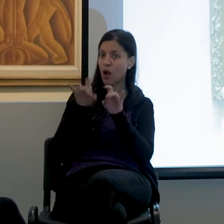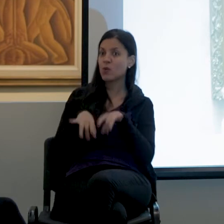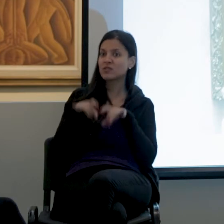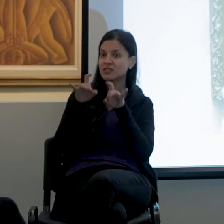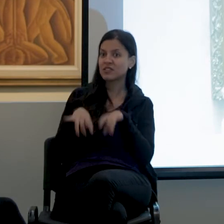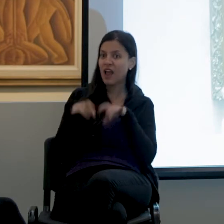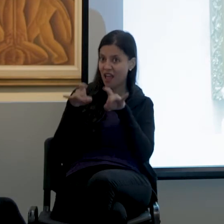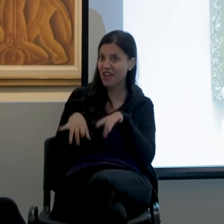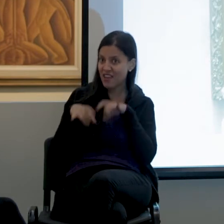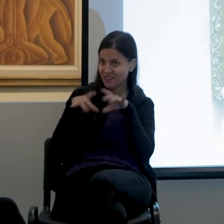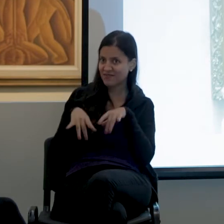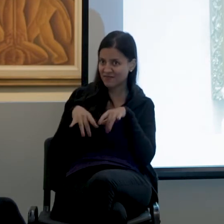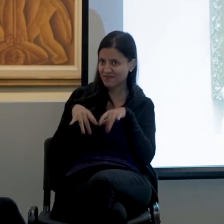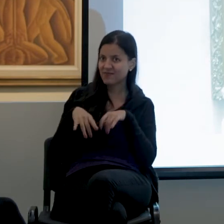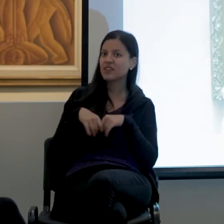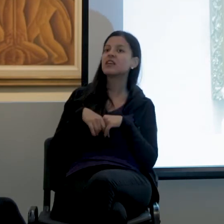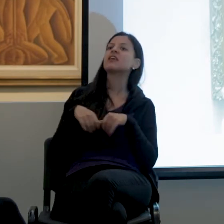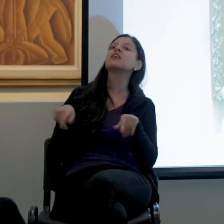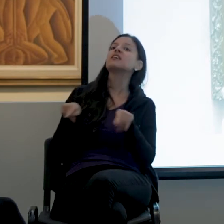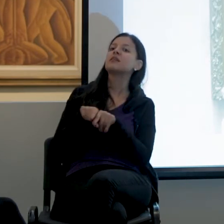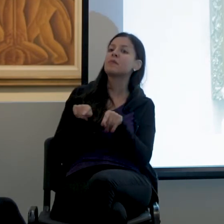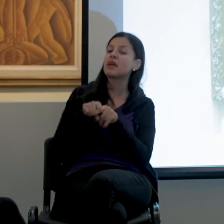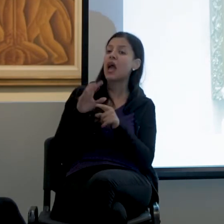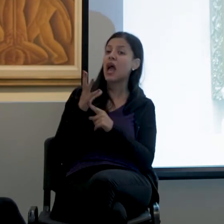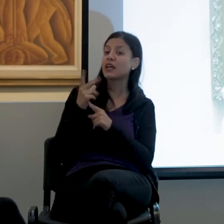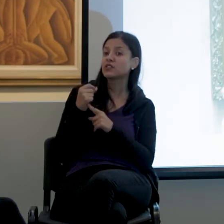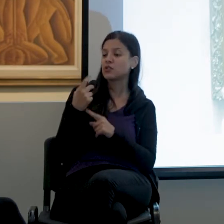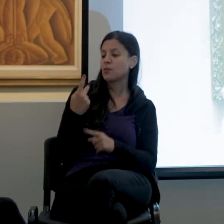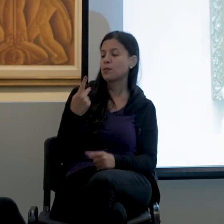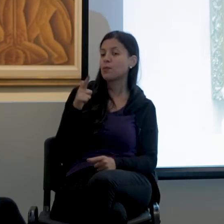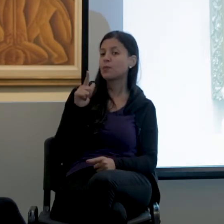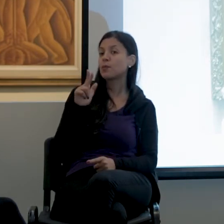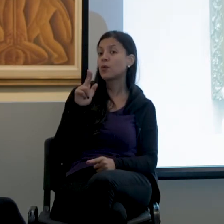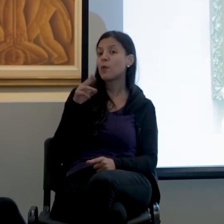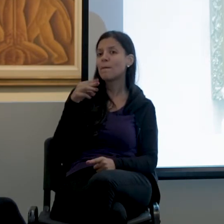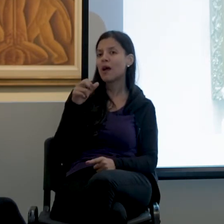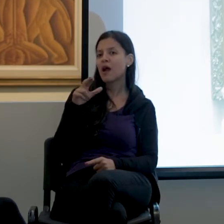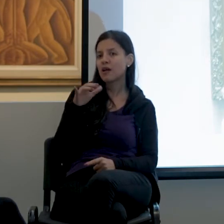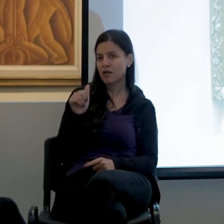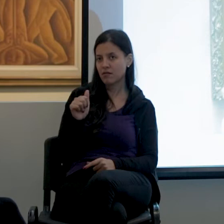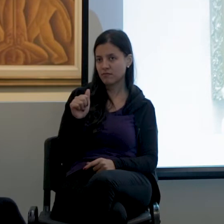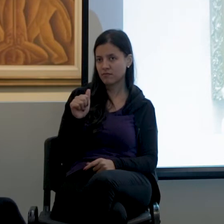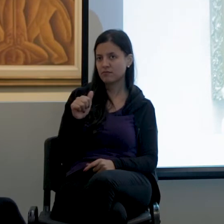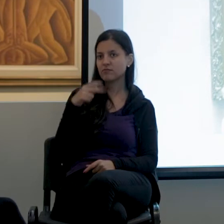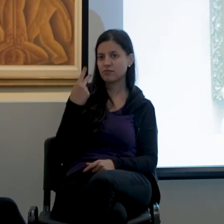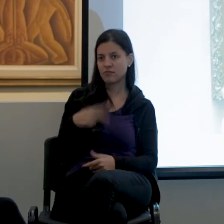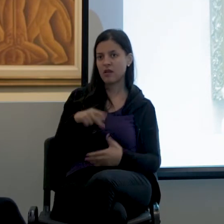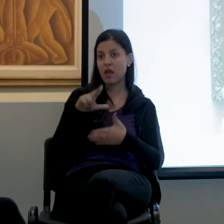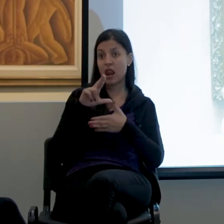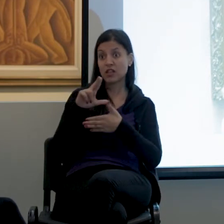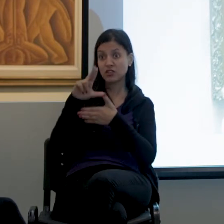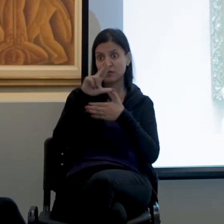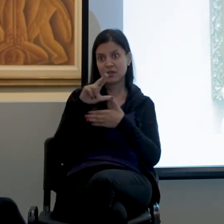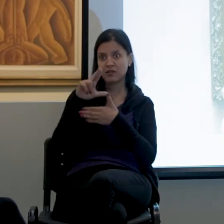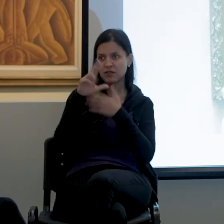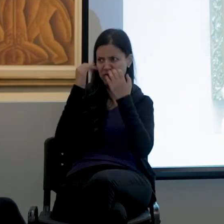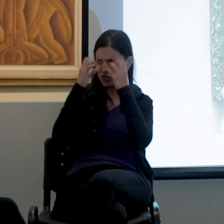da arte plumária dos índios latino-americanos, ou da América Latina, né? Eles não são latino-americanos, são da América